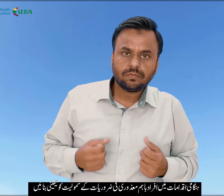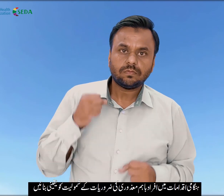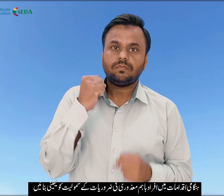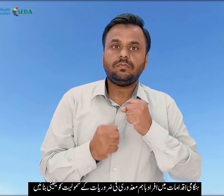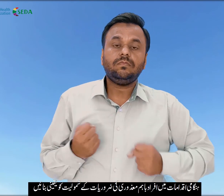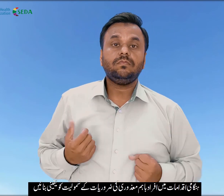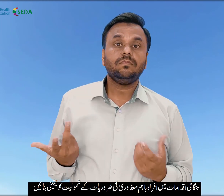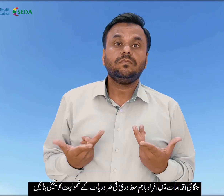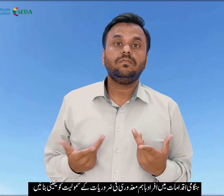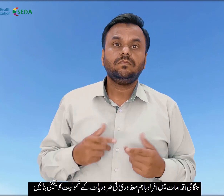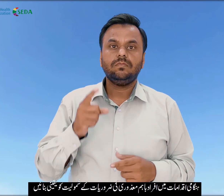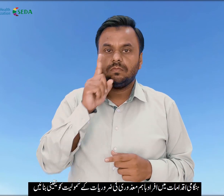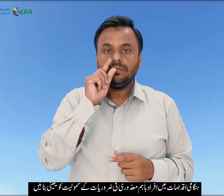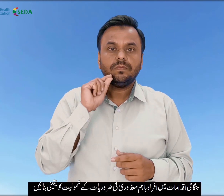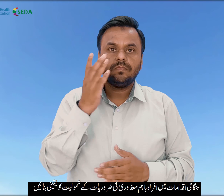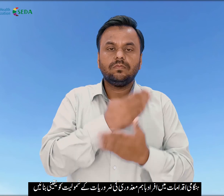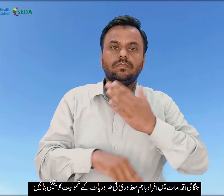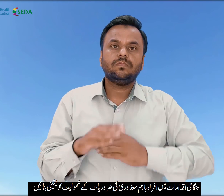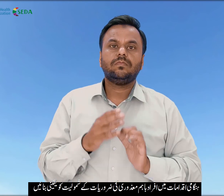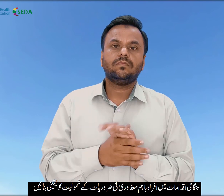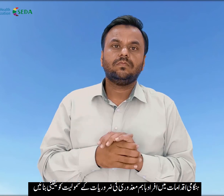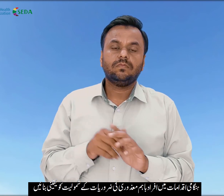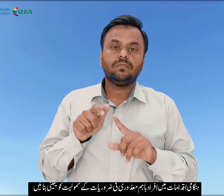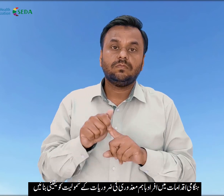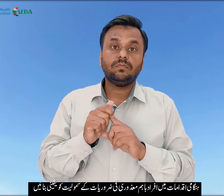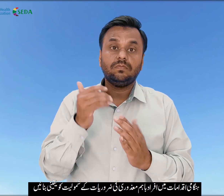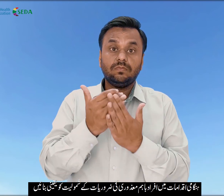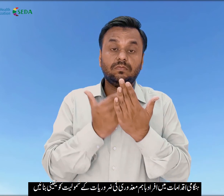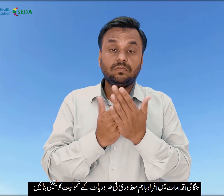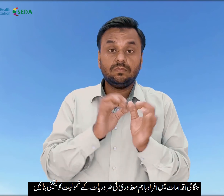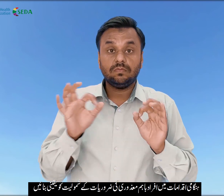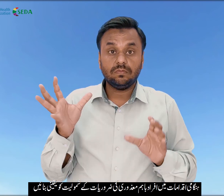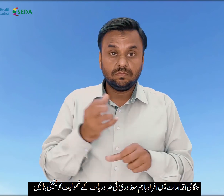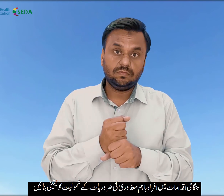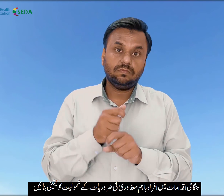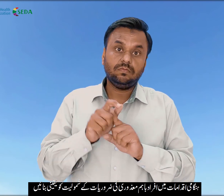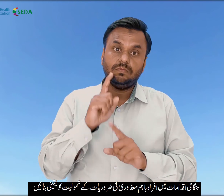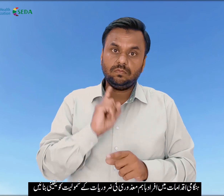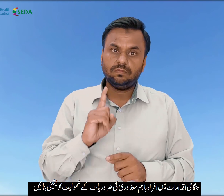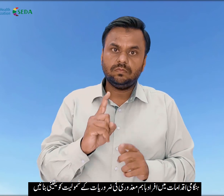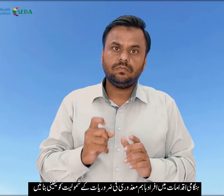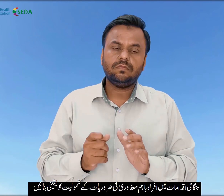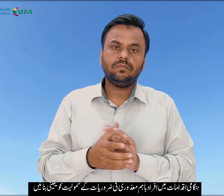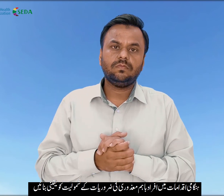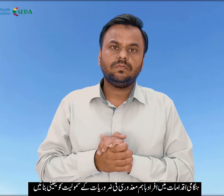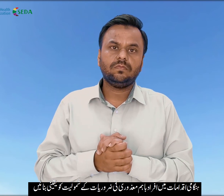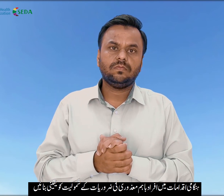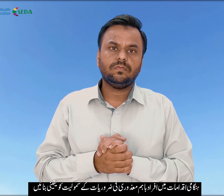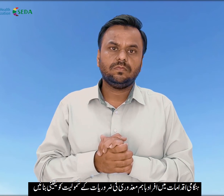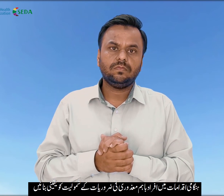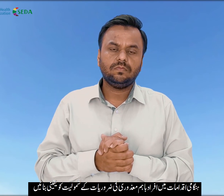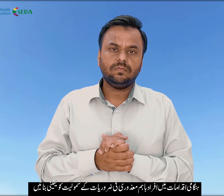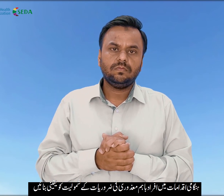ہنگامی اقدامات میں افراد باہم معذوری کی ضروریات کی شمولیت کو یقینی بنائیں۔